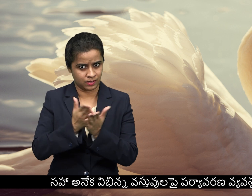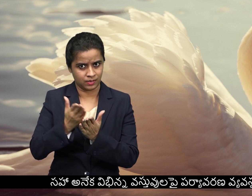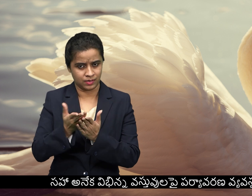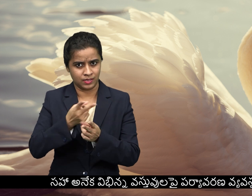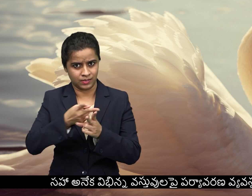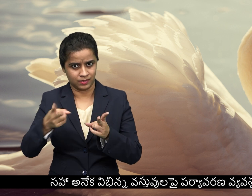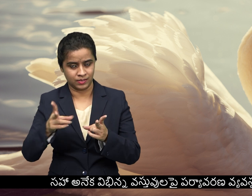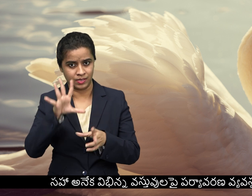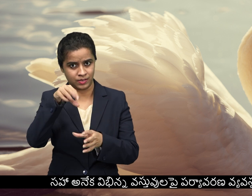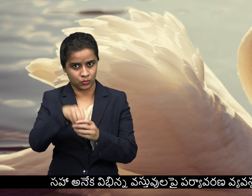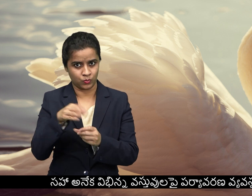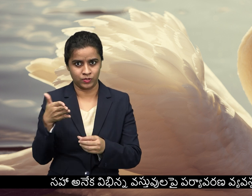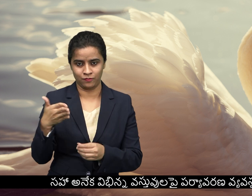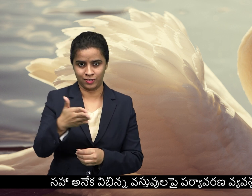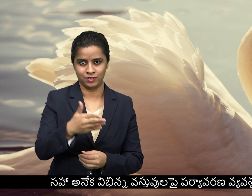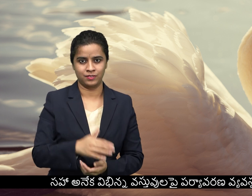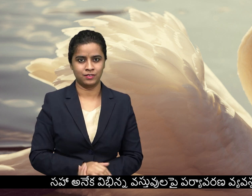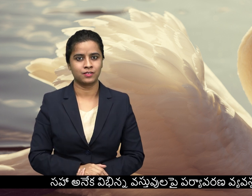ఆహారం.